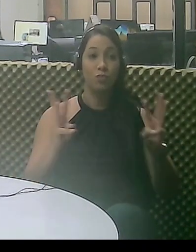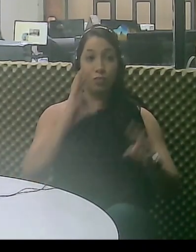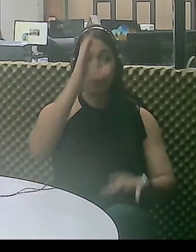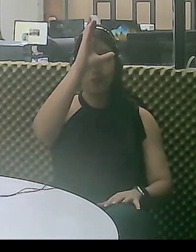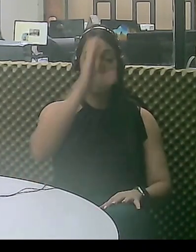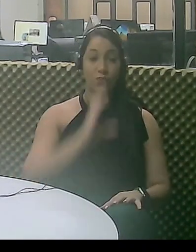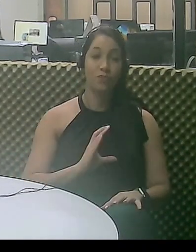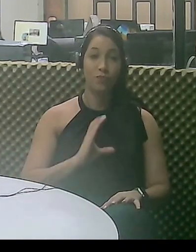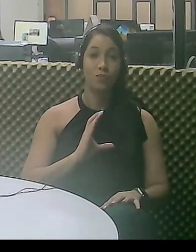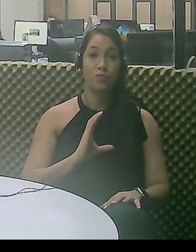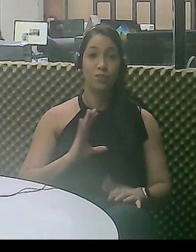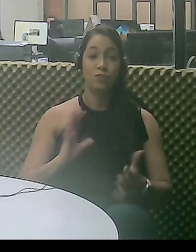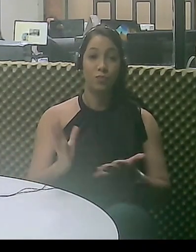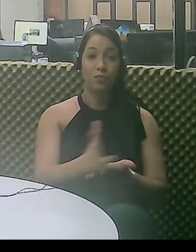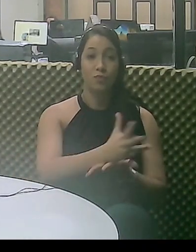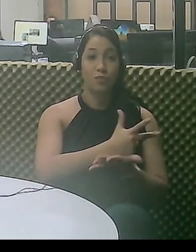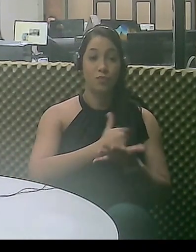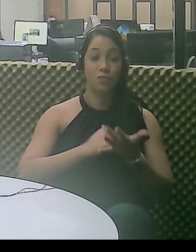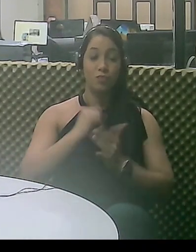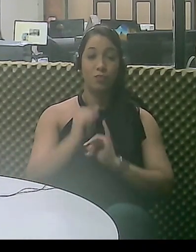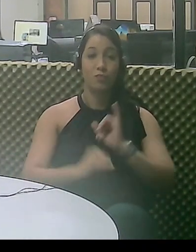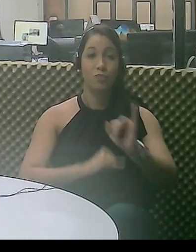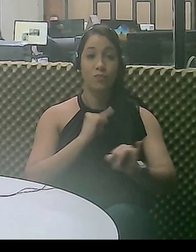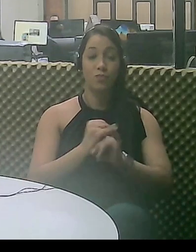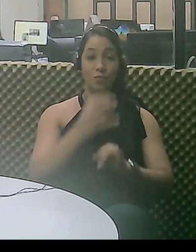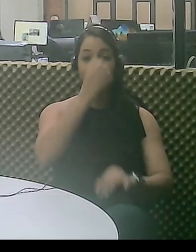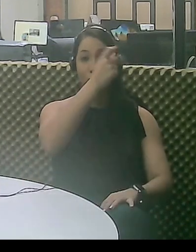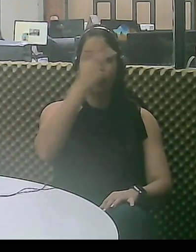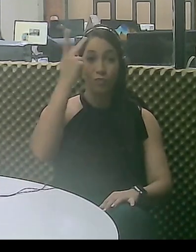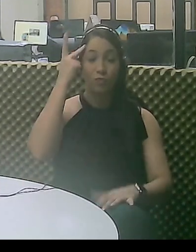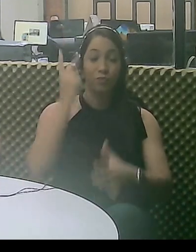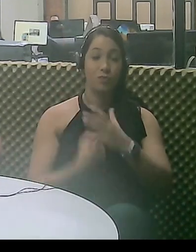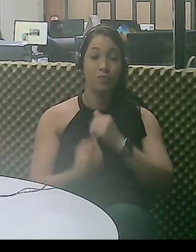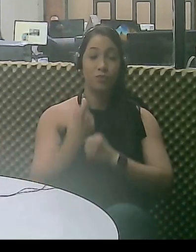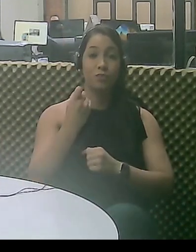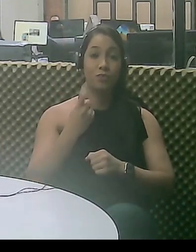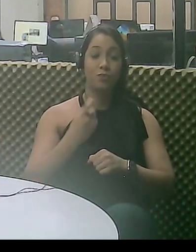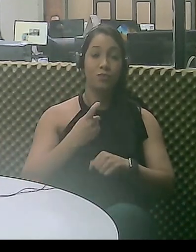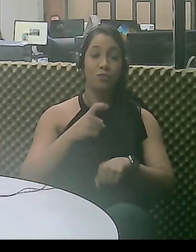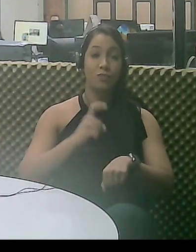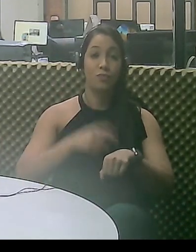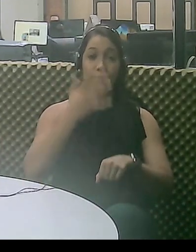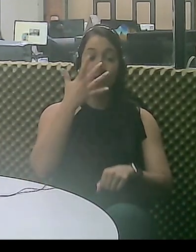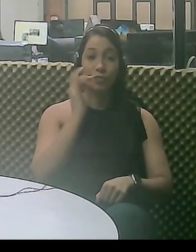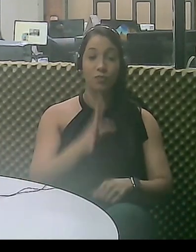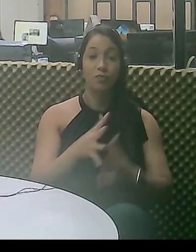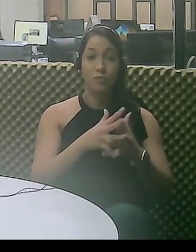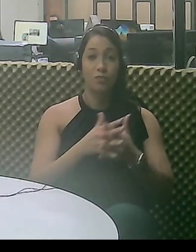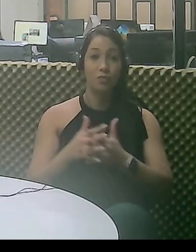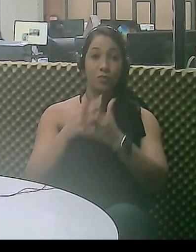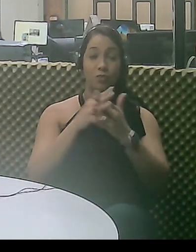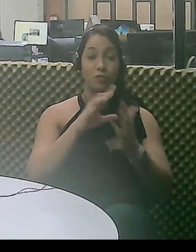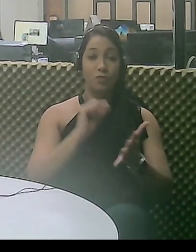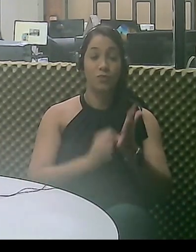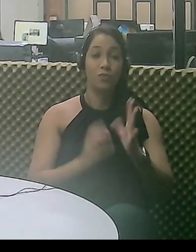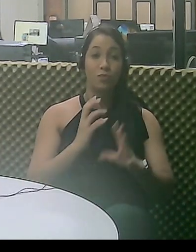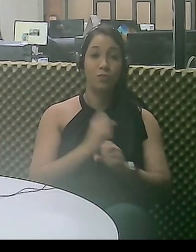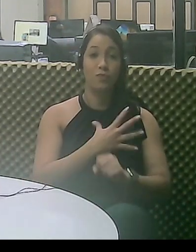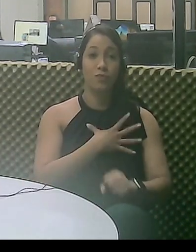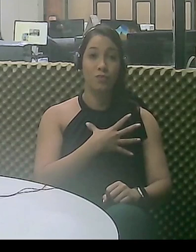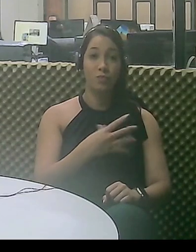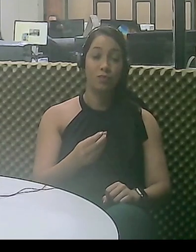Cidadão, que reúne os serviços online da Prefeitura num só lugar. Você clica e acompanha horários da coleta de lixo, matrículas e notas dos